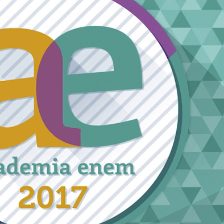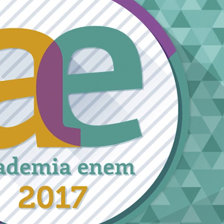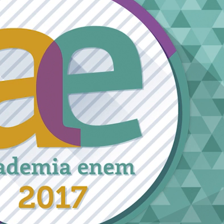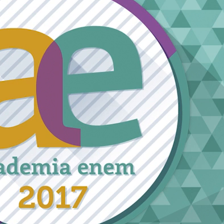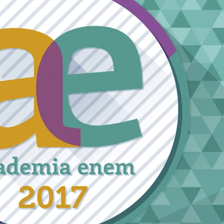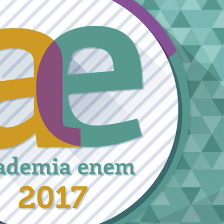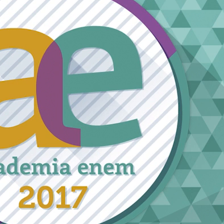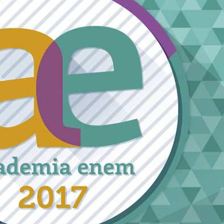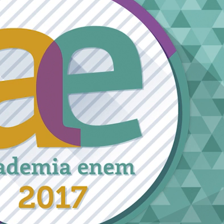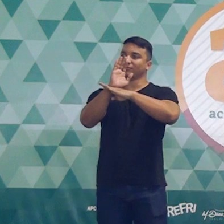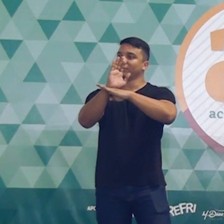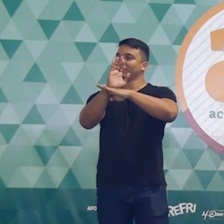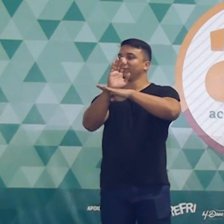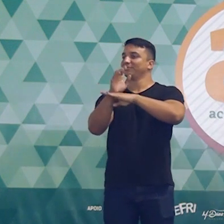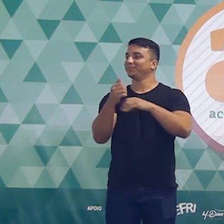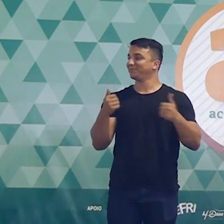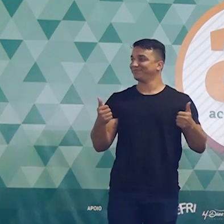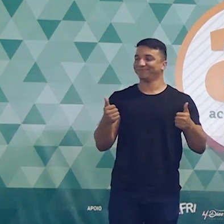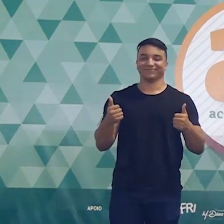Fala pessoal, boa tarde.